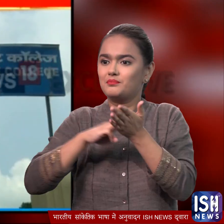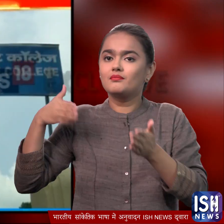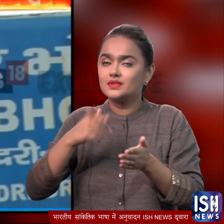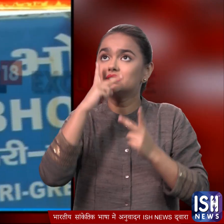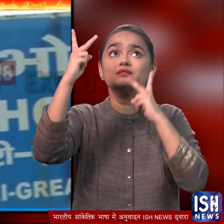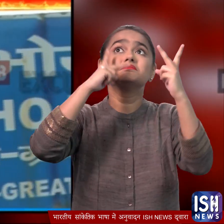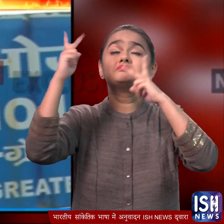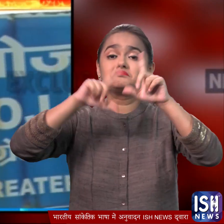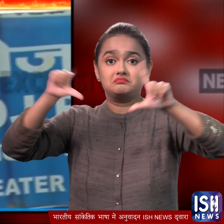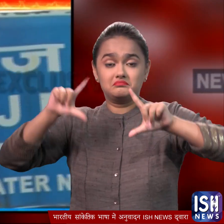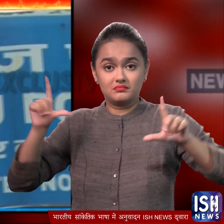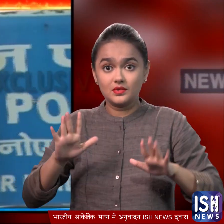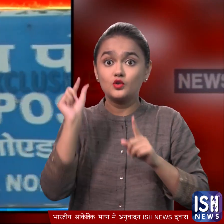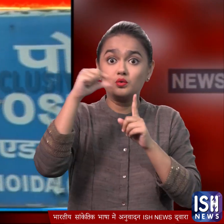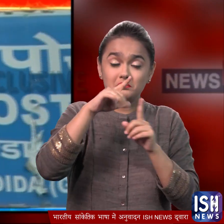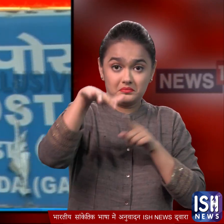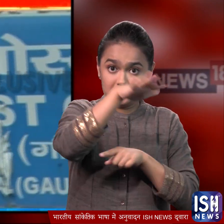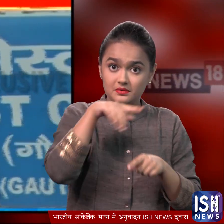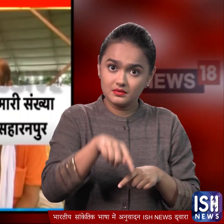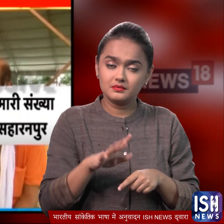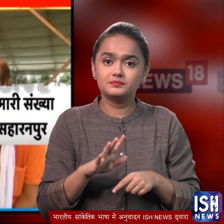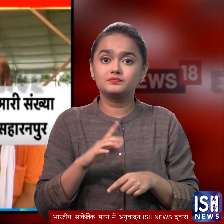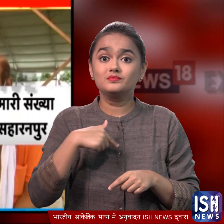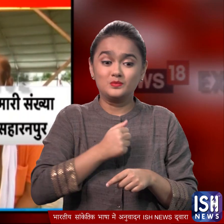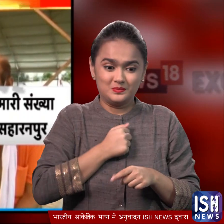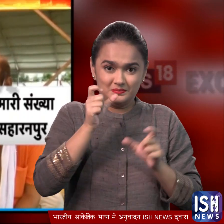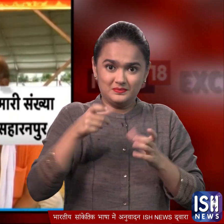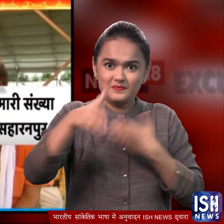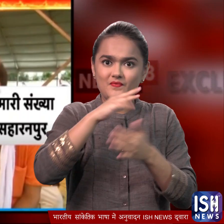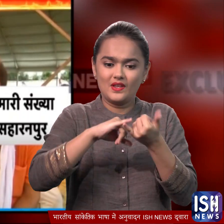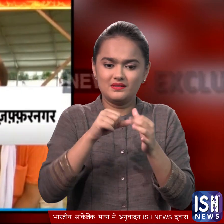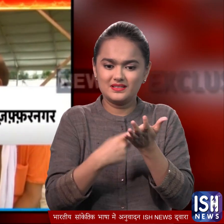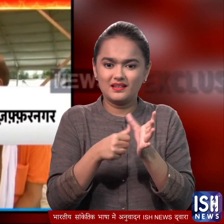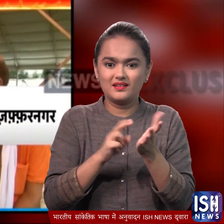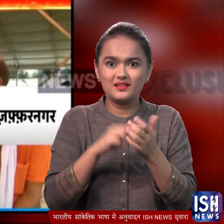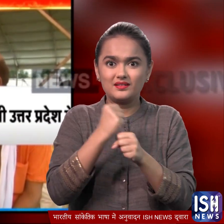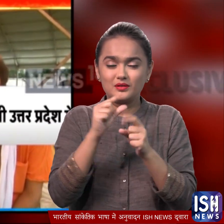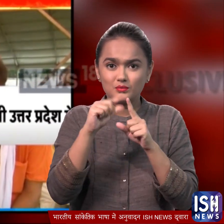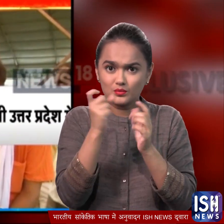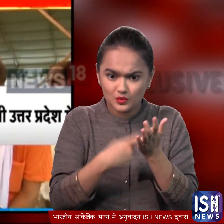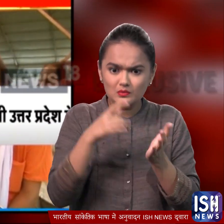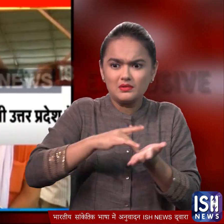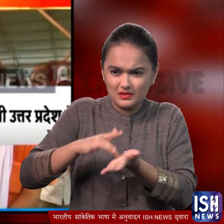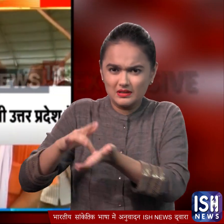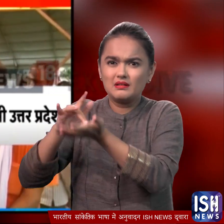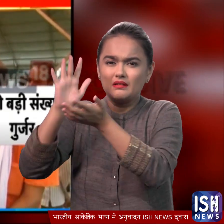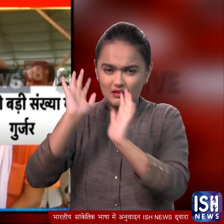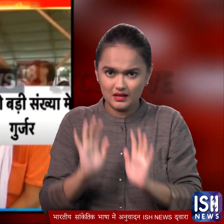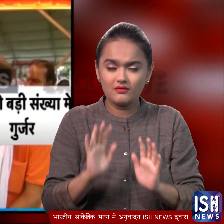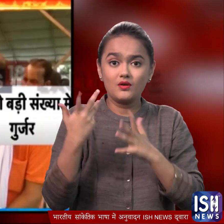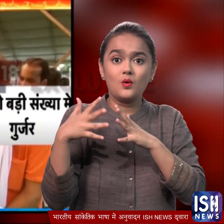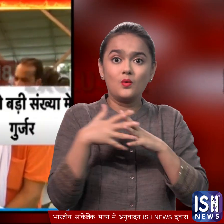दावा कर रहे हैं कि वो पूरे पश्चिमी यूपी में सियासी धमक रखते हैं। हमारी संख्या सहारनपुर, मुजफ्फरनगर, पश्चिमी उत्तर प्रदेश